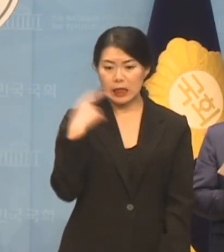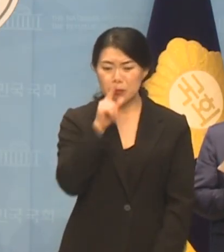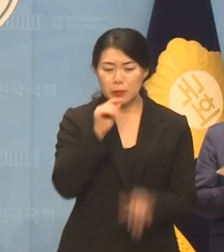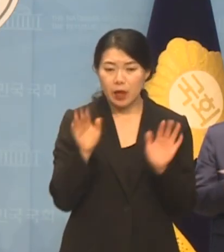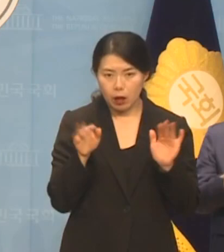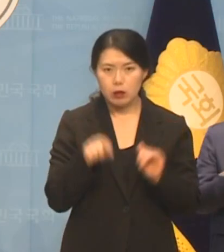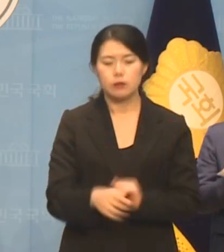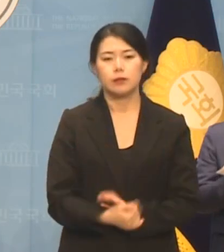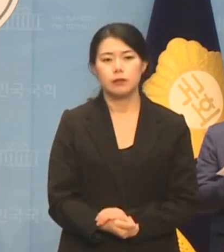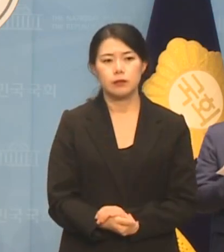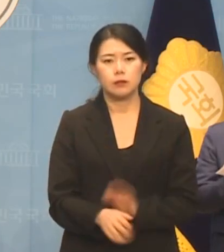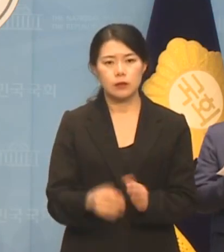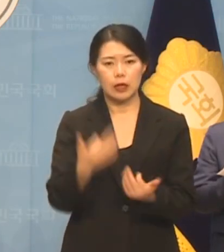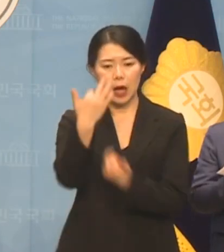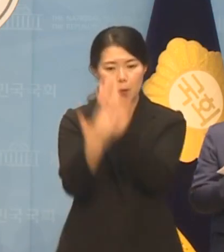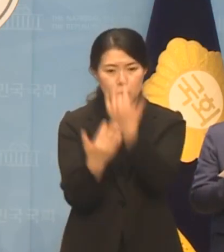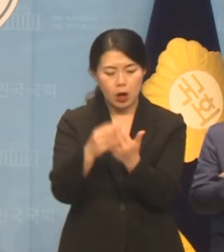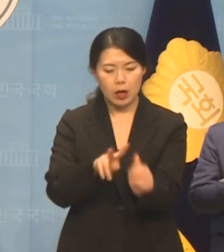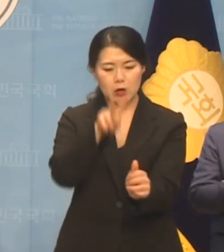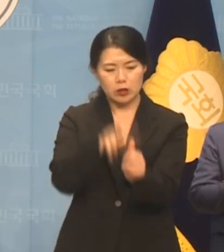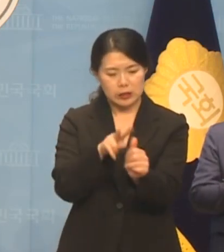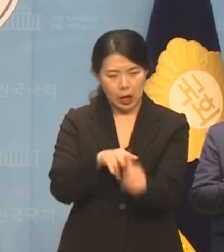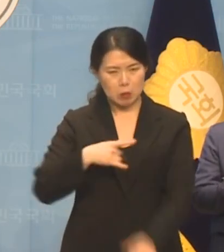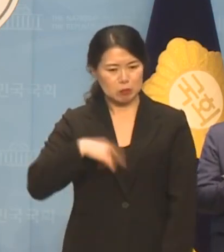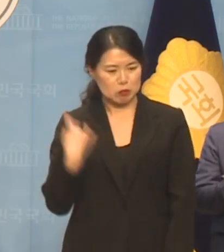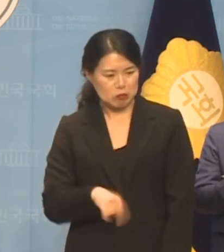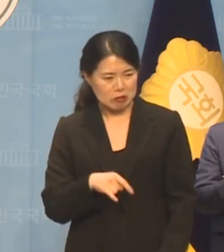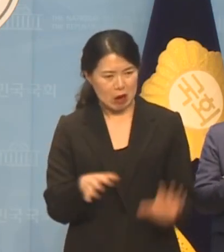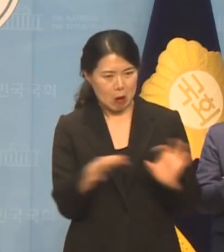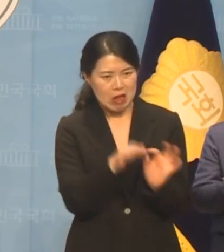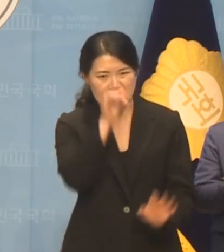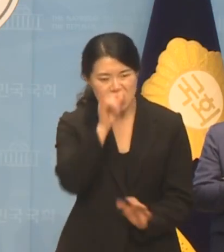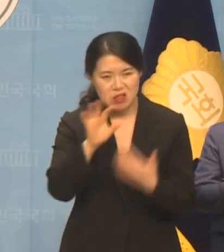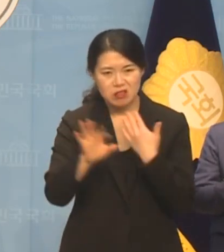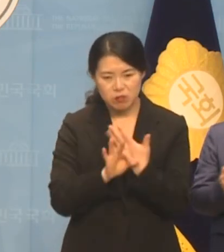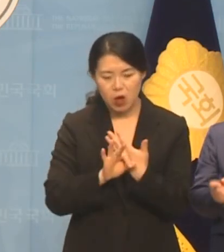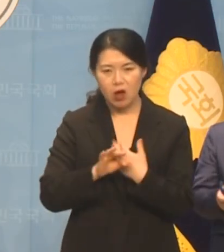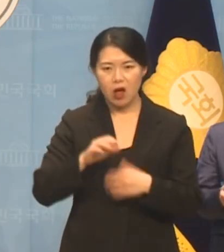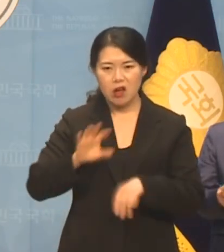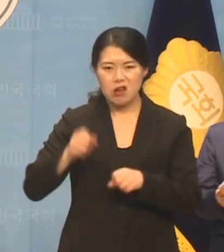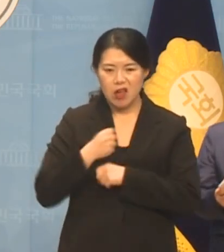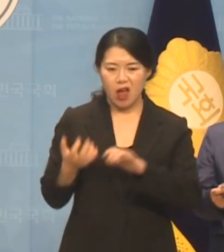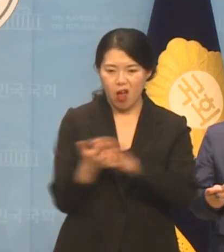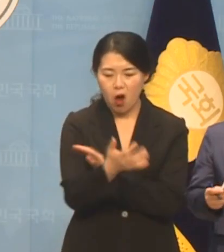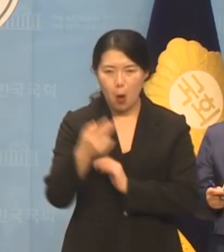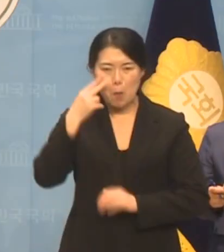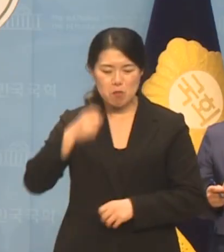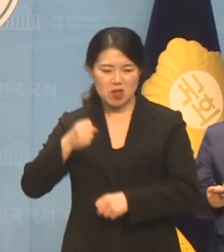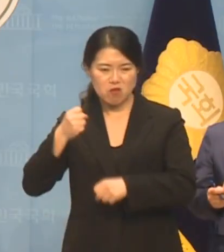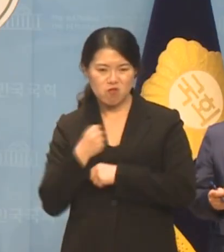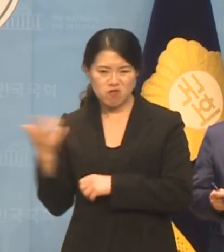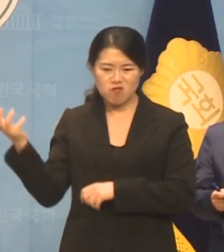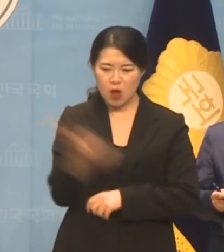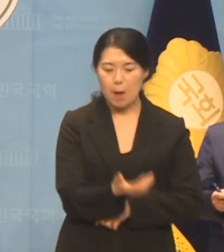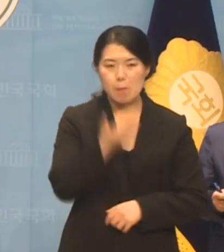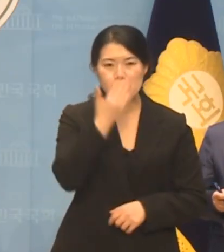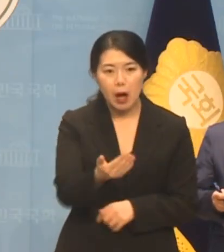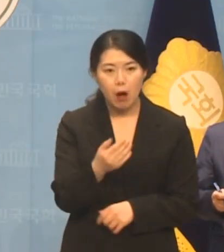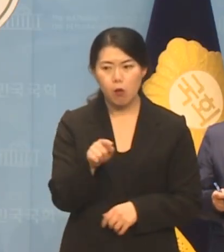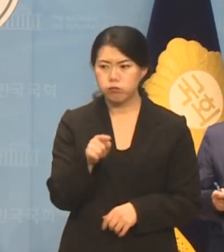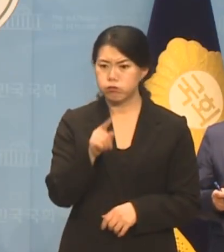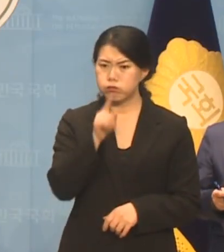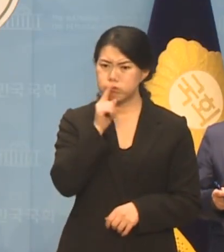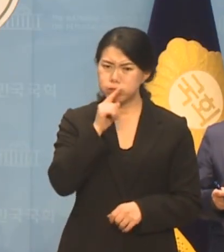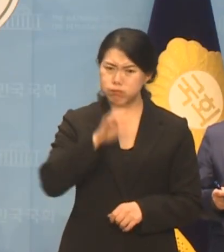한 이용자가 산불에 간첩이나 중국이 연관되면 데프콘 계엄, 미국 투입 가능이라는 얼토당토하는